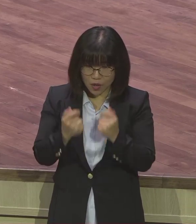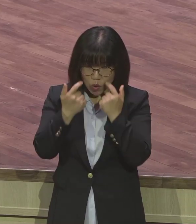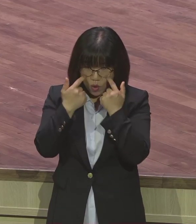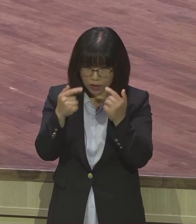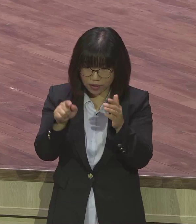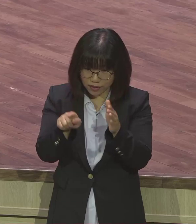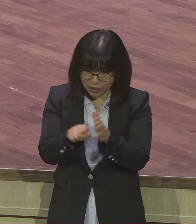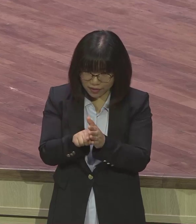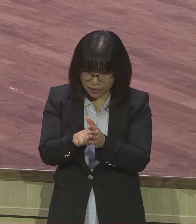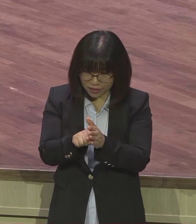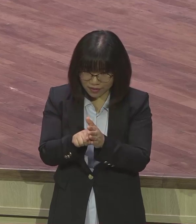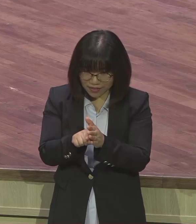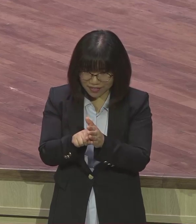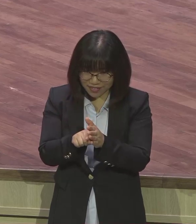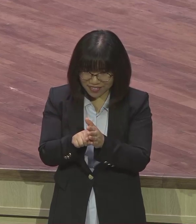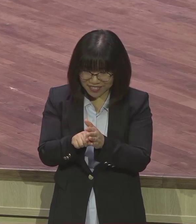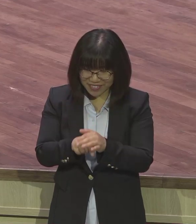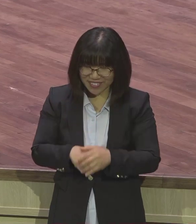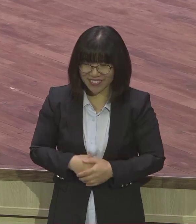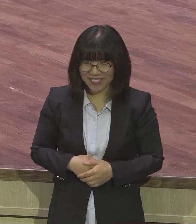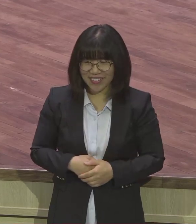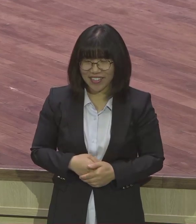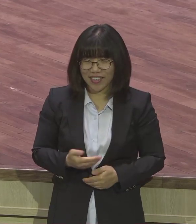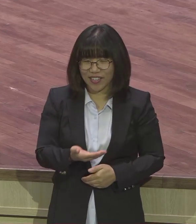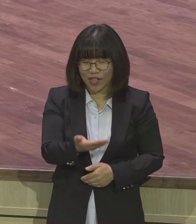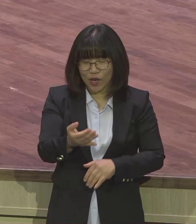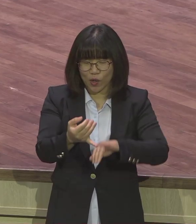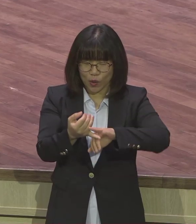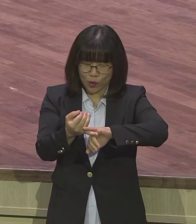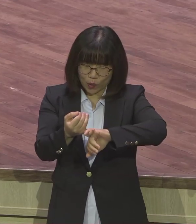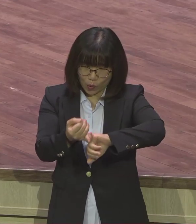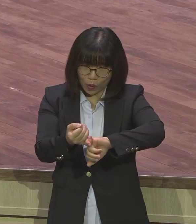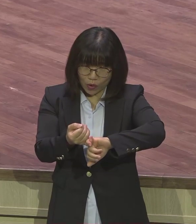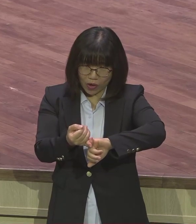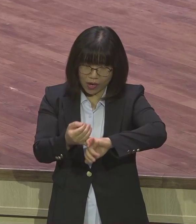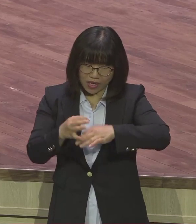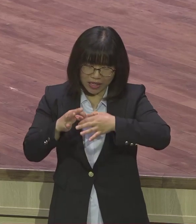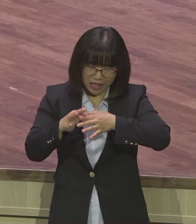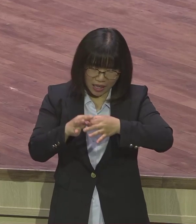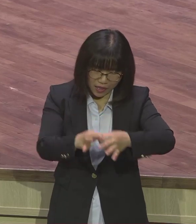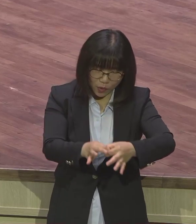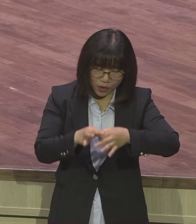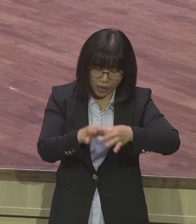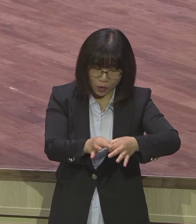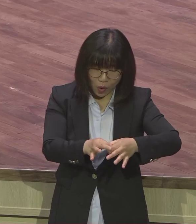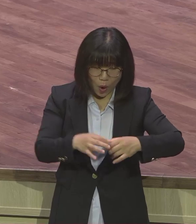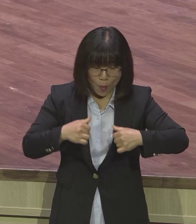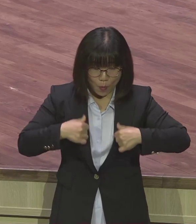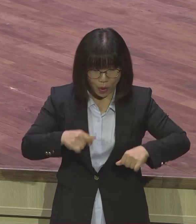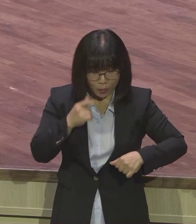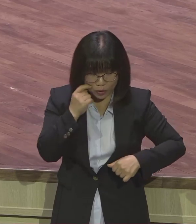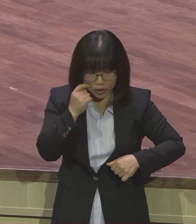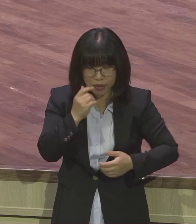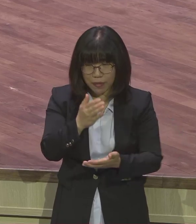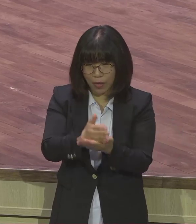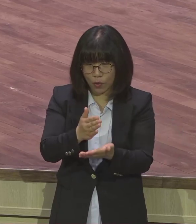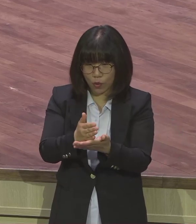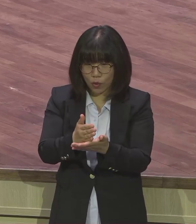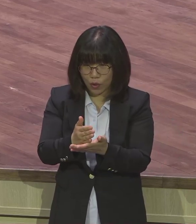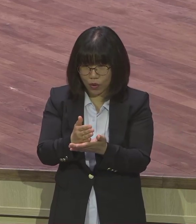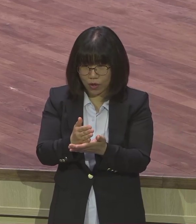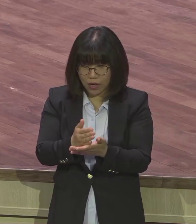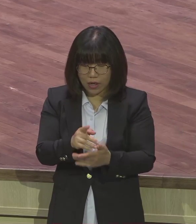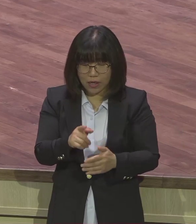그래서 절대로 이 러닝 이 머신 심리에 빠지지 말고 세상 사람들처럼